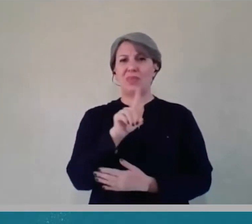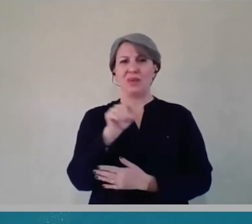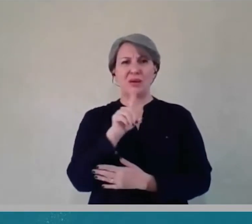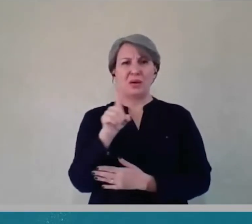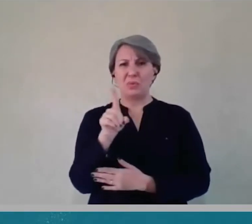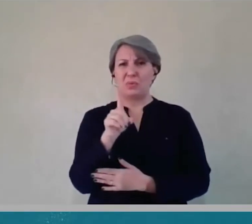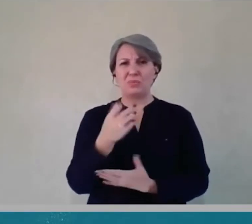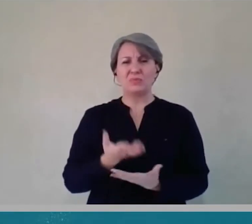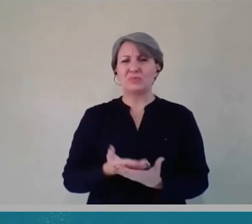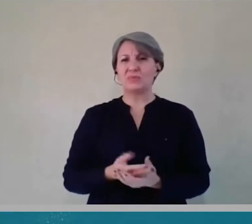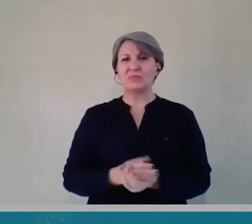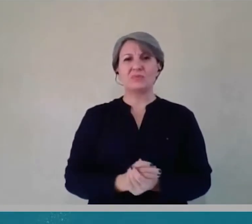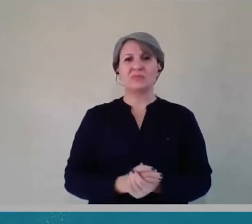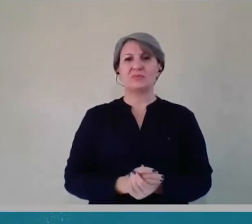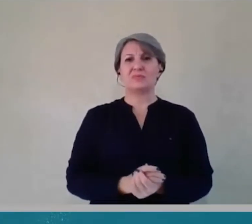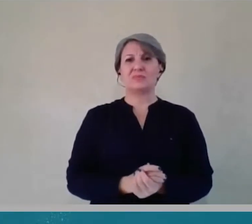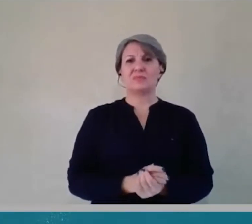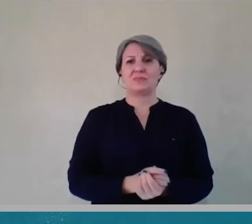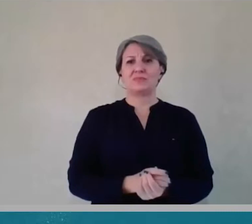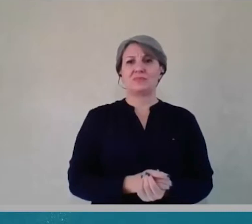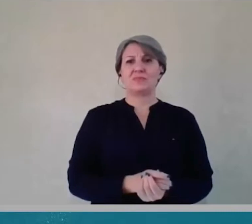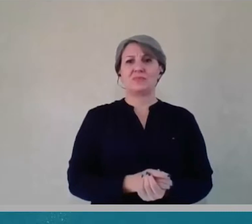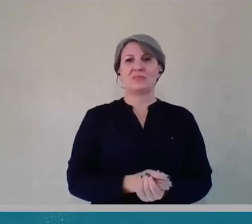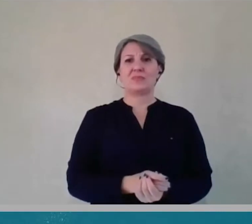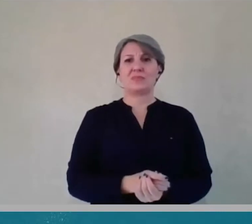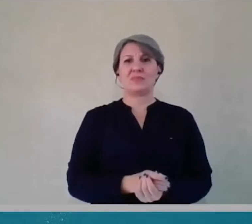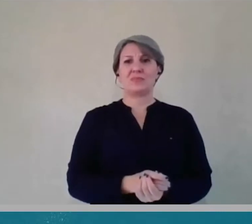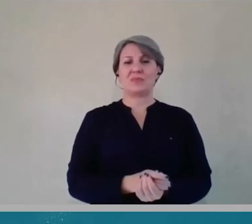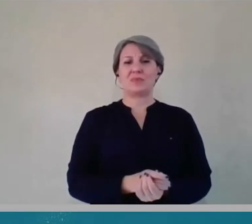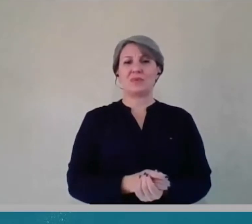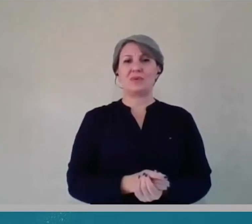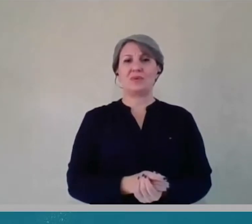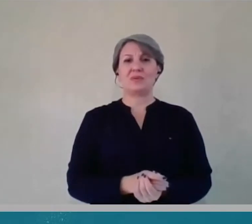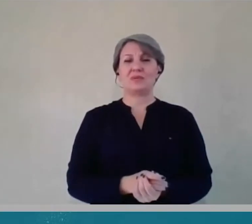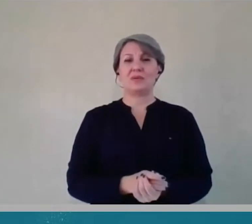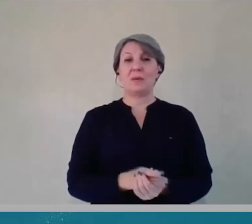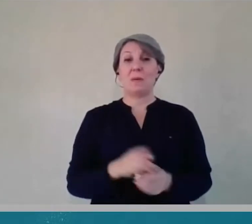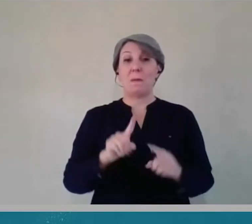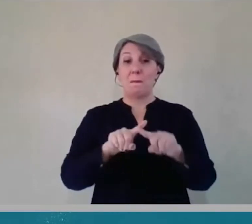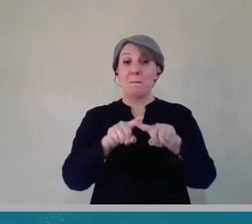concupiscência, revestindo-nos do nosso Senhor Jesus Cristo.